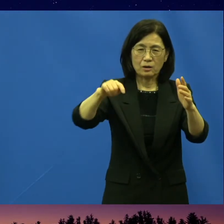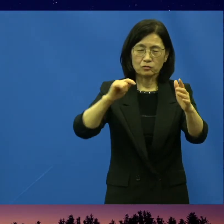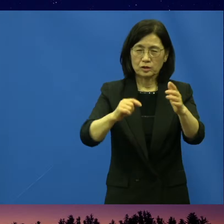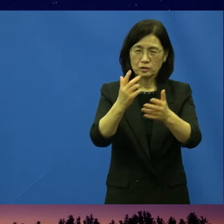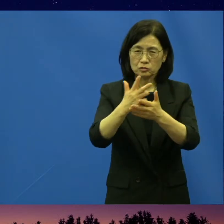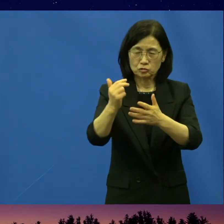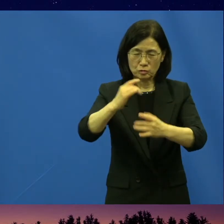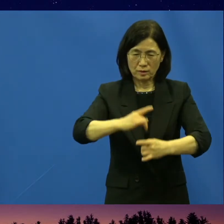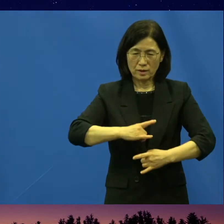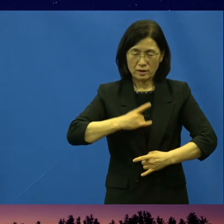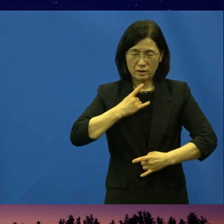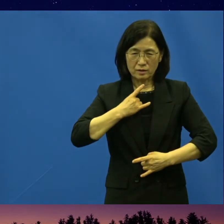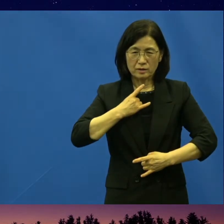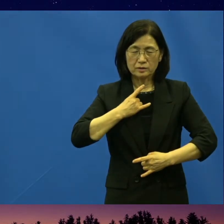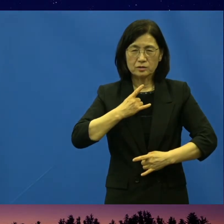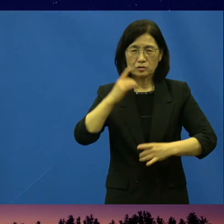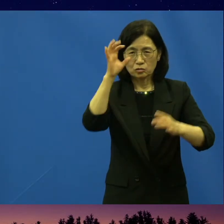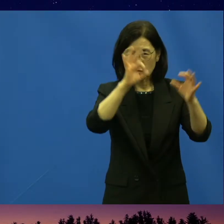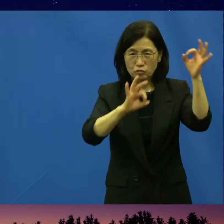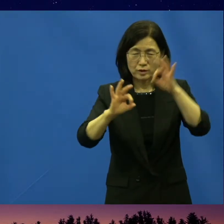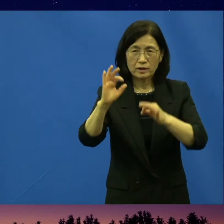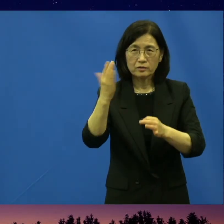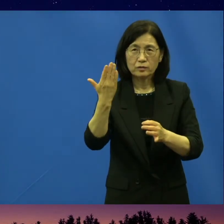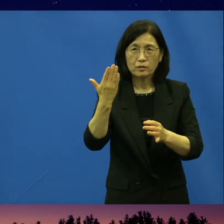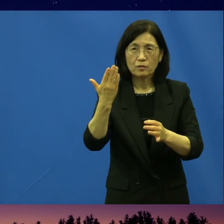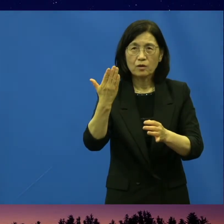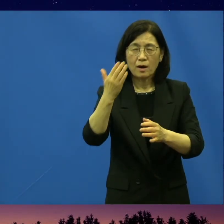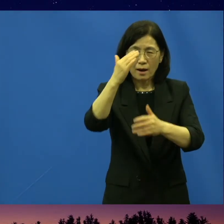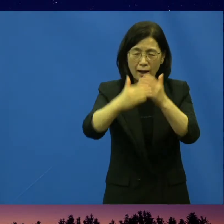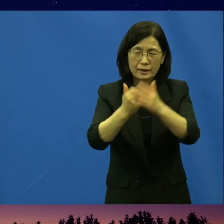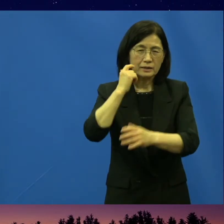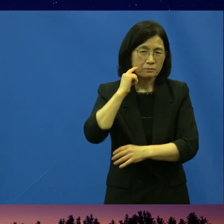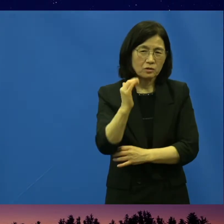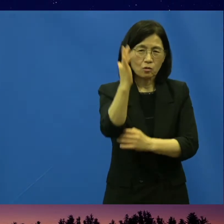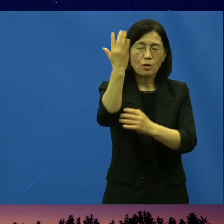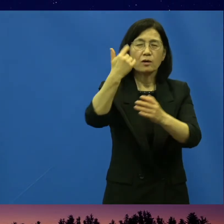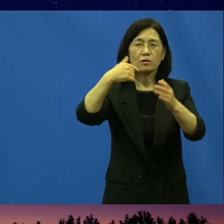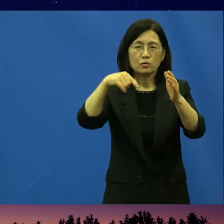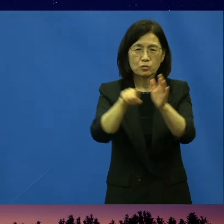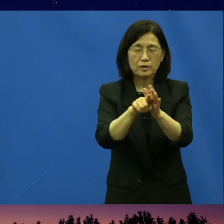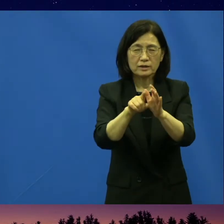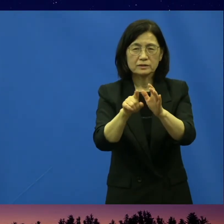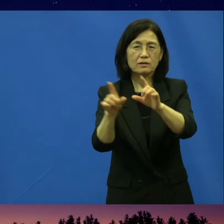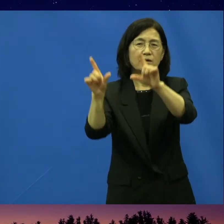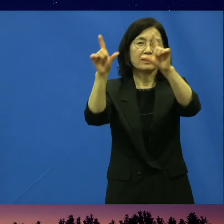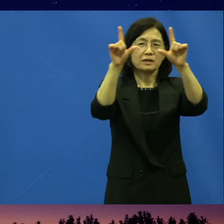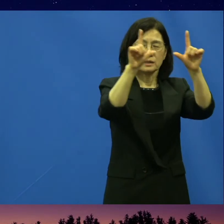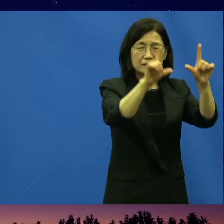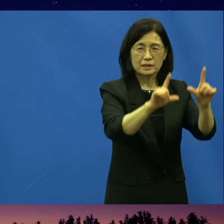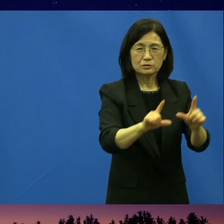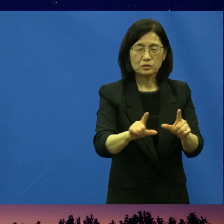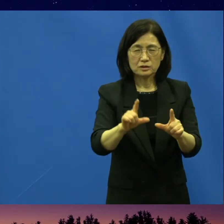이 시간 속에 하나님을 기쁘시게 하고 그분의 영광을 위해 살 수 있는 걸 찾아내는 것.